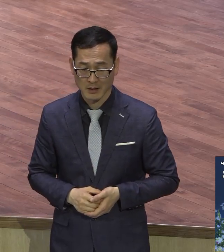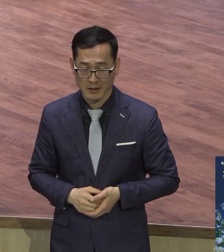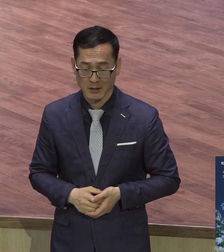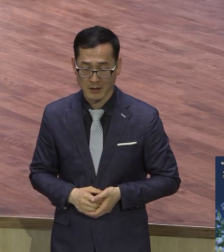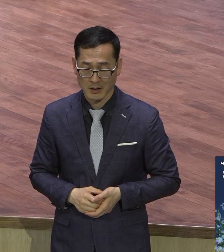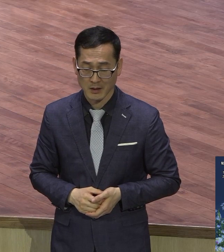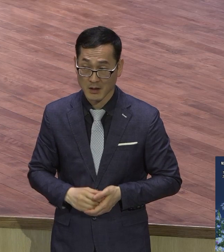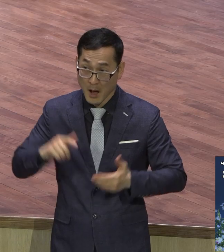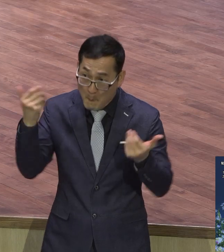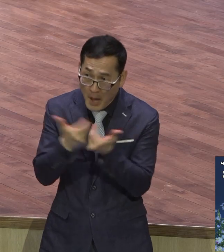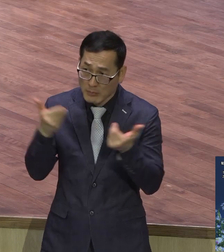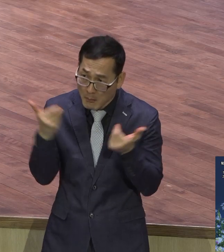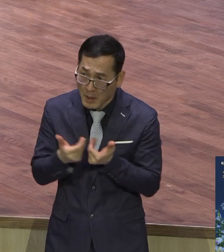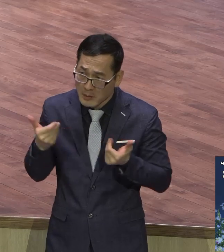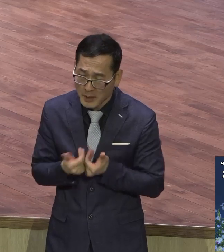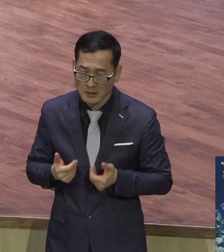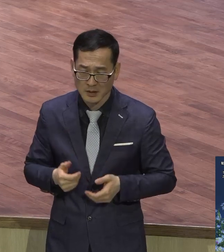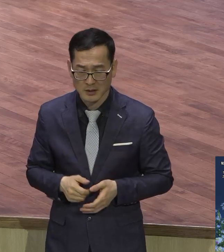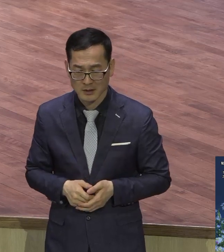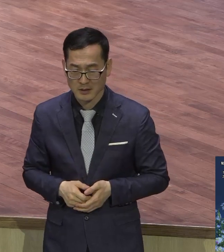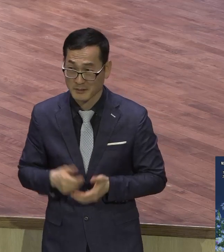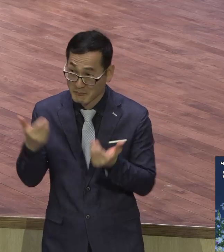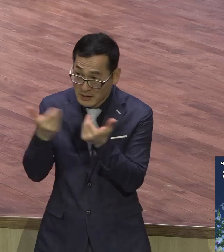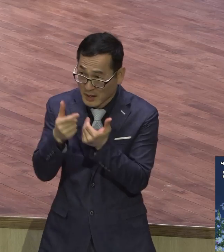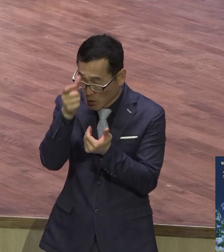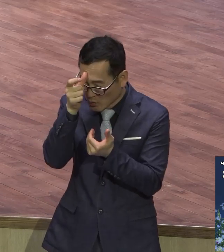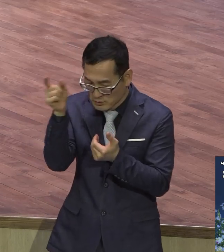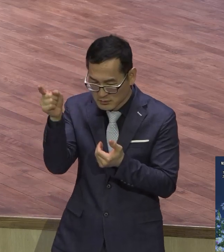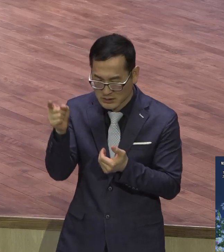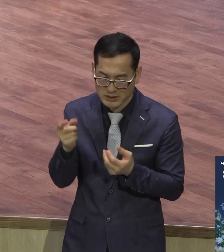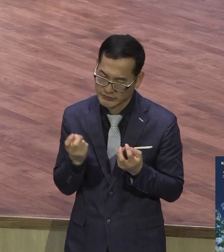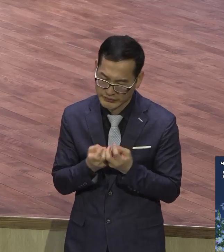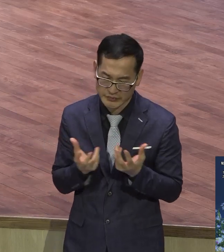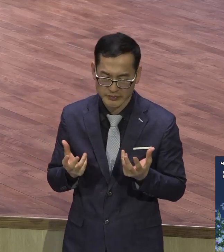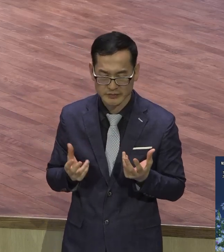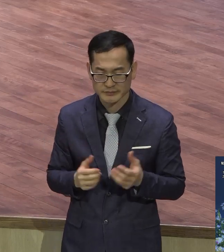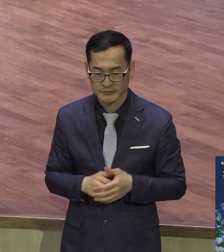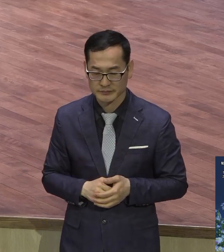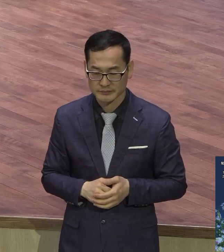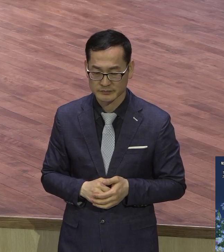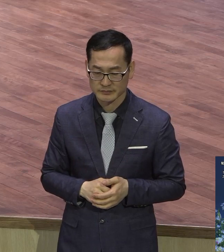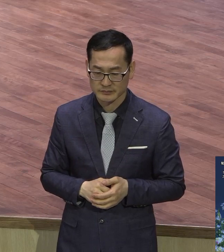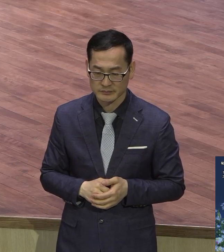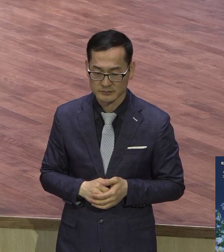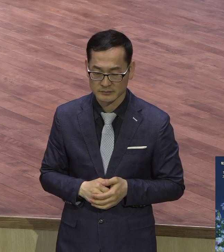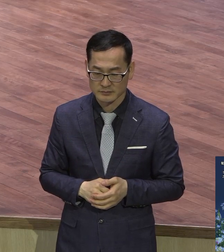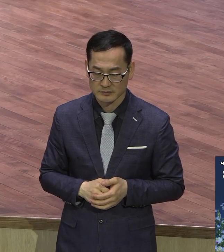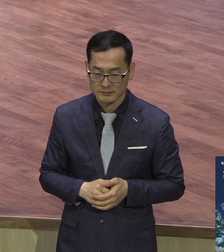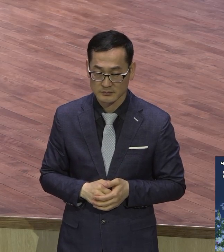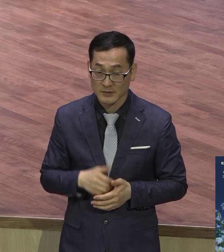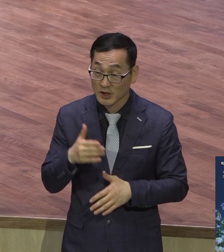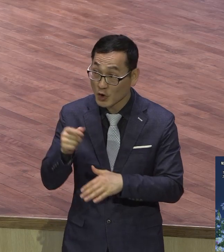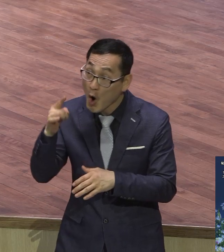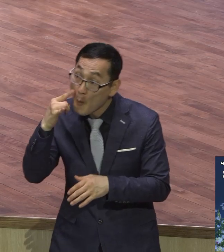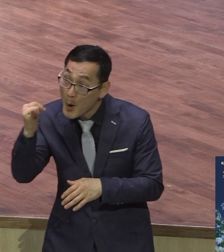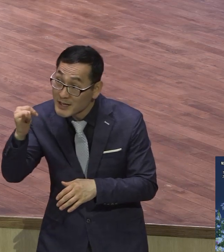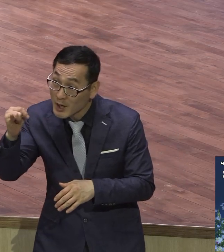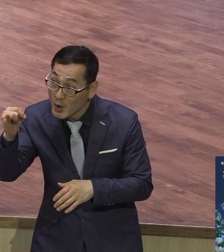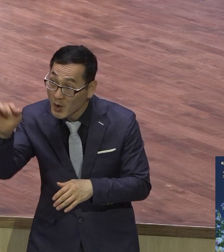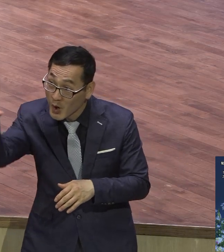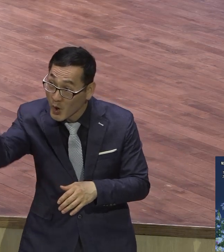계속 반대를 하니까 할 수 없이 이 청년이 어머니와 꼭 닮은 여자를 찾아야 되겠다.